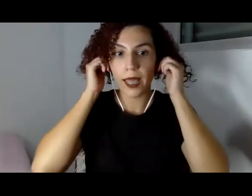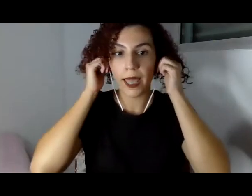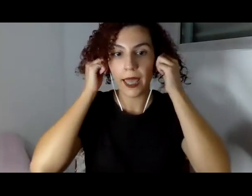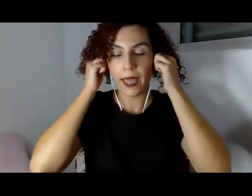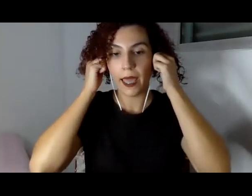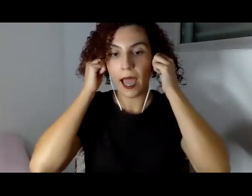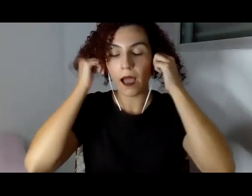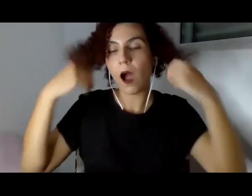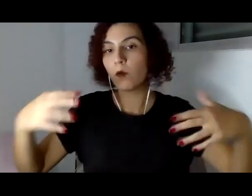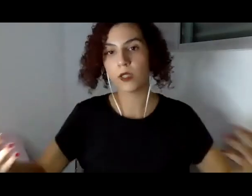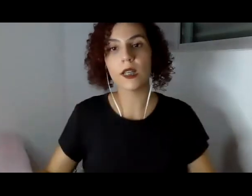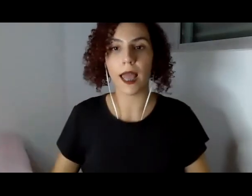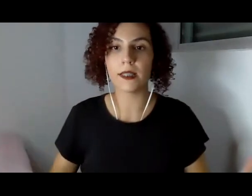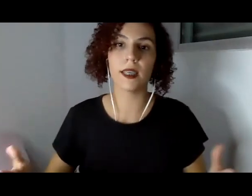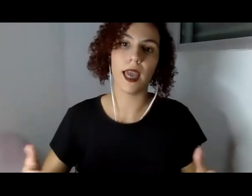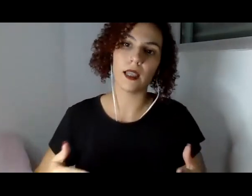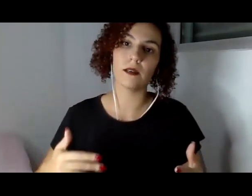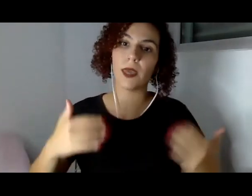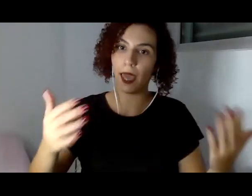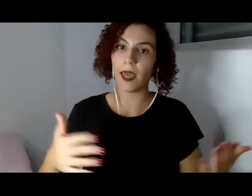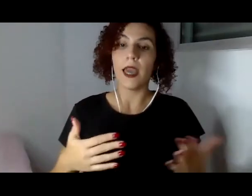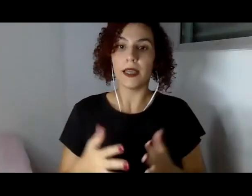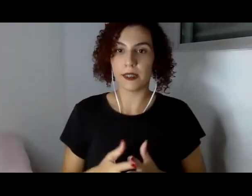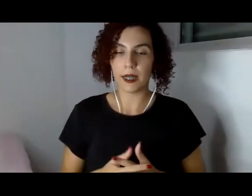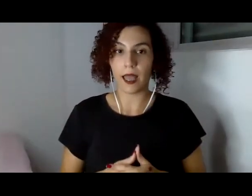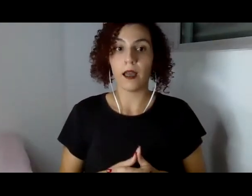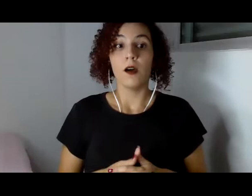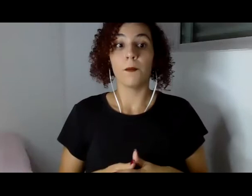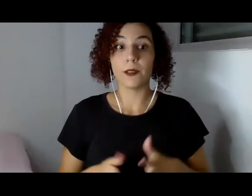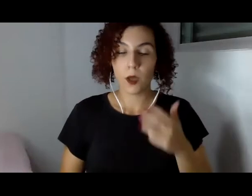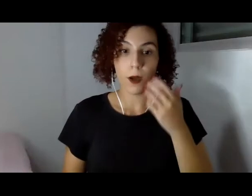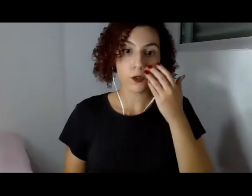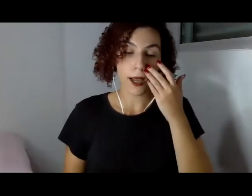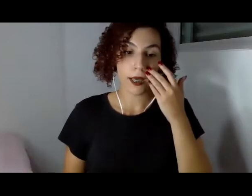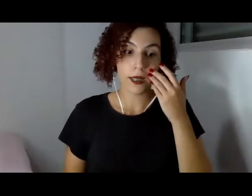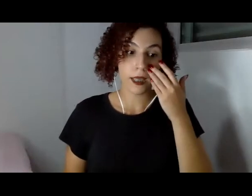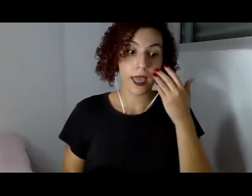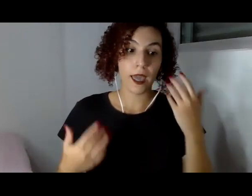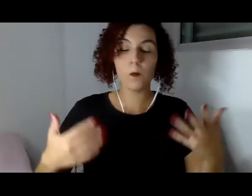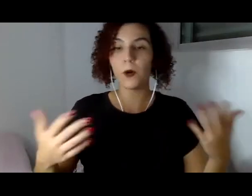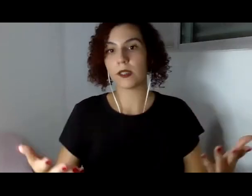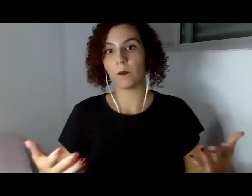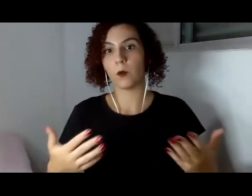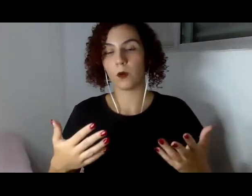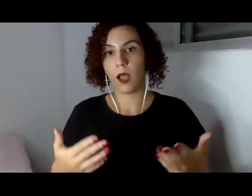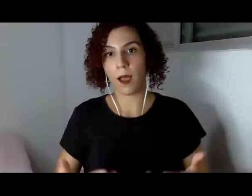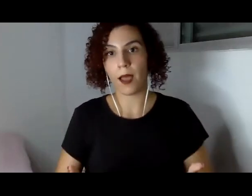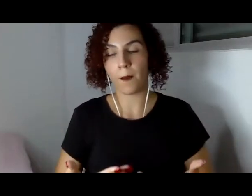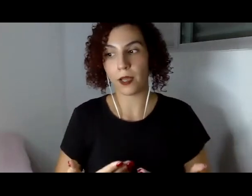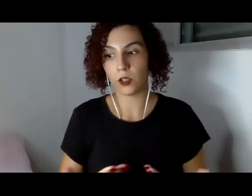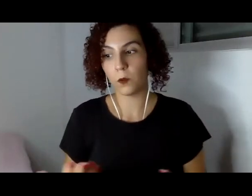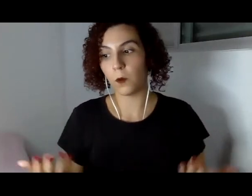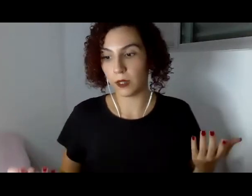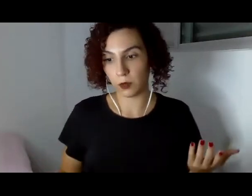como, alguns sinais que ela quer ensinar. Mas o que eu acho bacana é que eu, por exemplo,